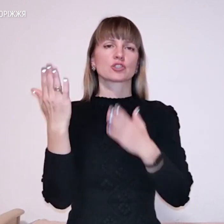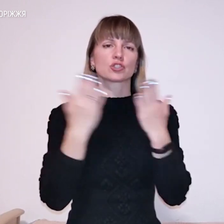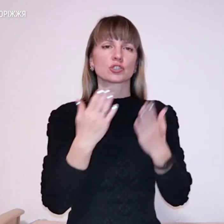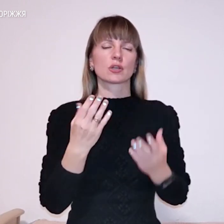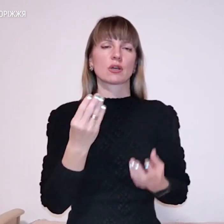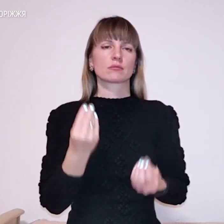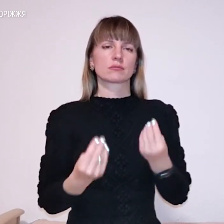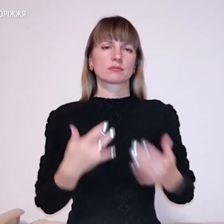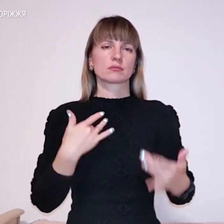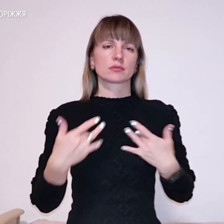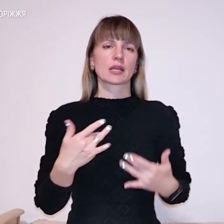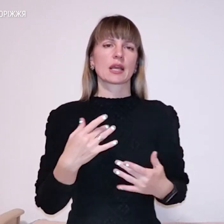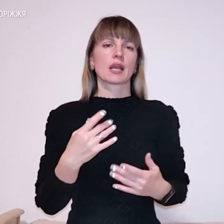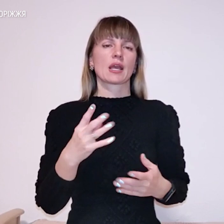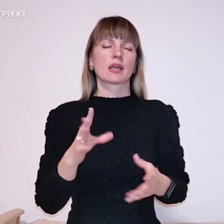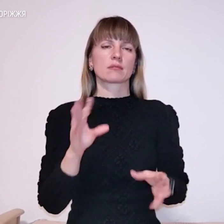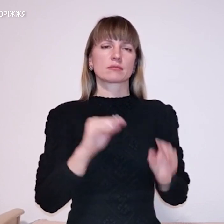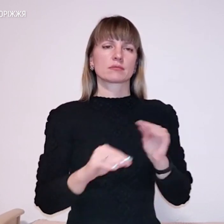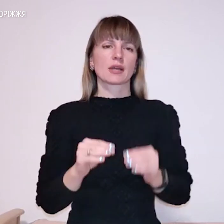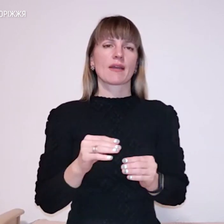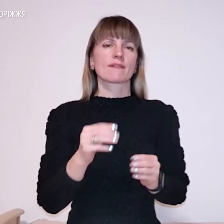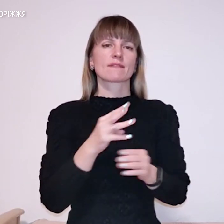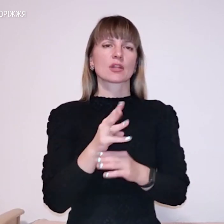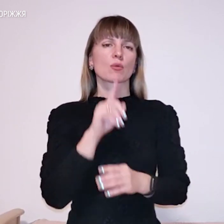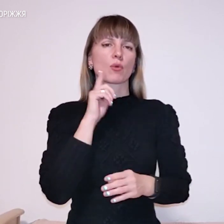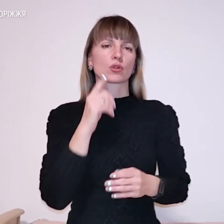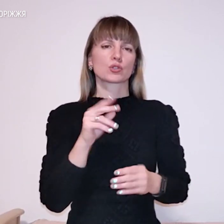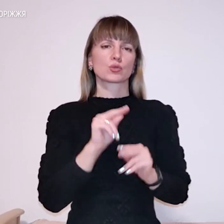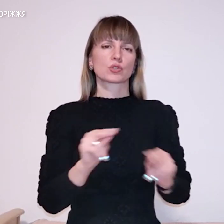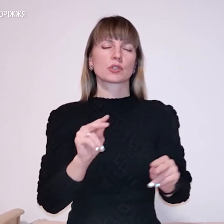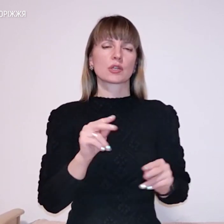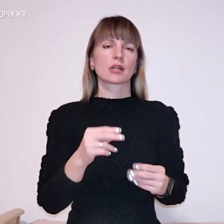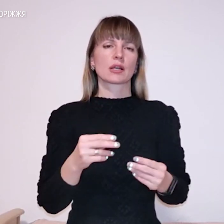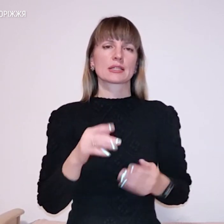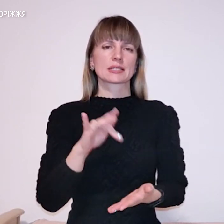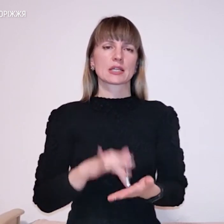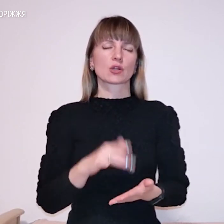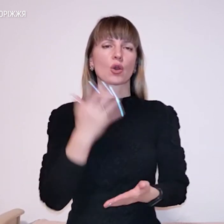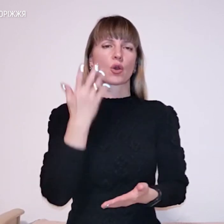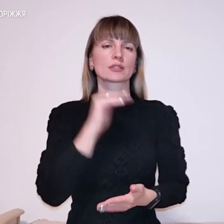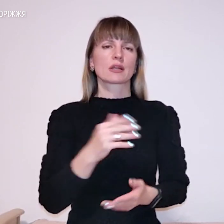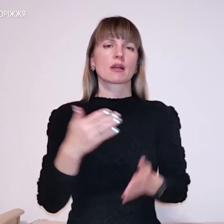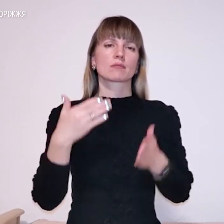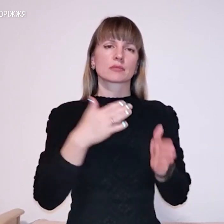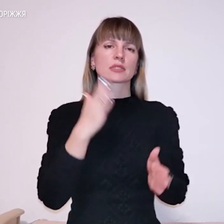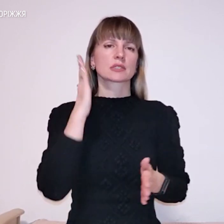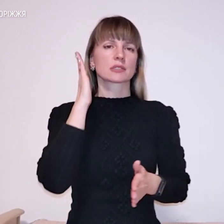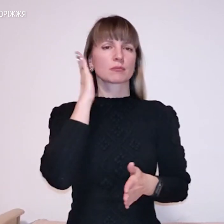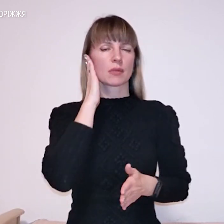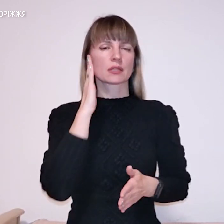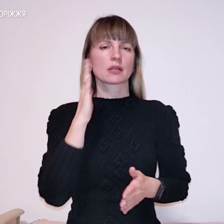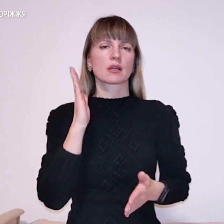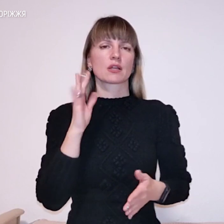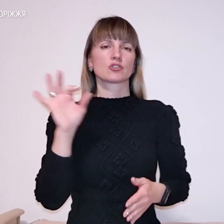монтують відео молоді педагоги, випускники центру. Коли дітки лягають спати, а дуже часто і тривоги звучать, і все